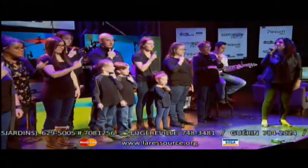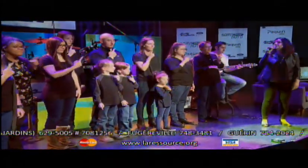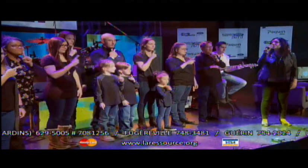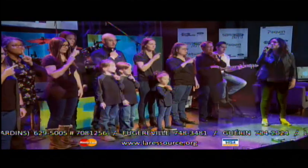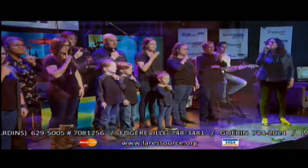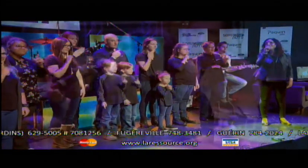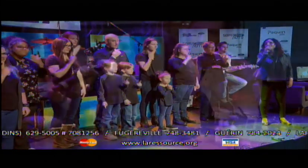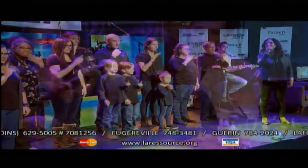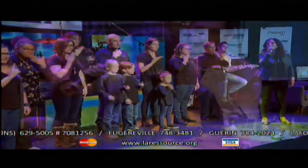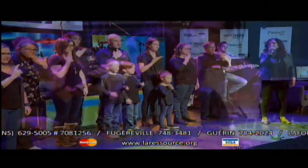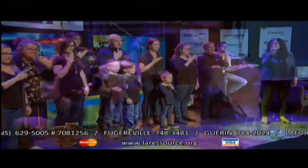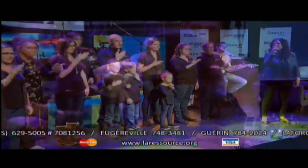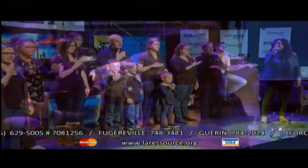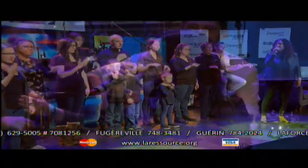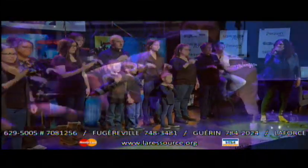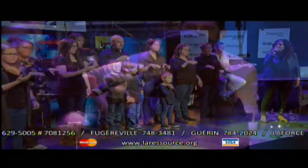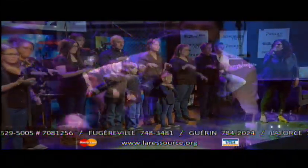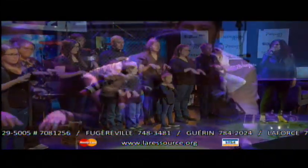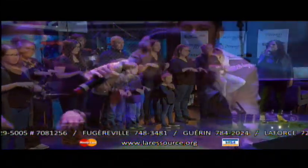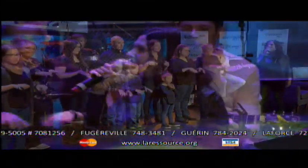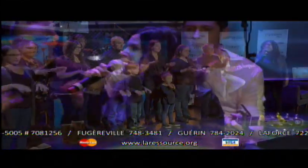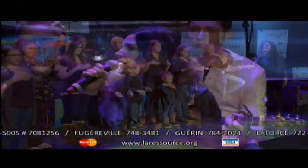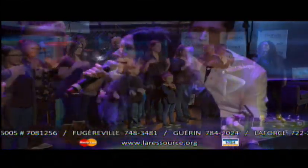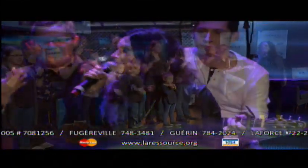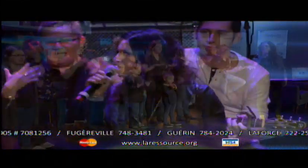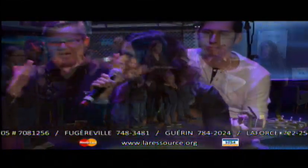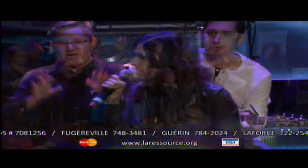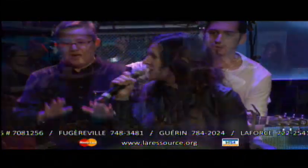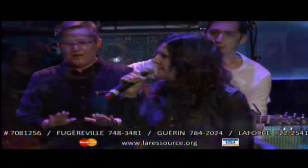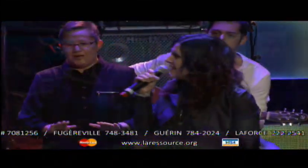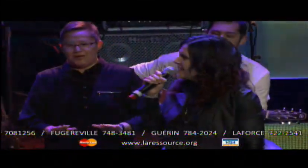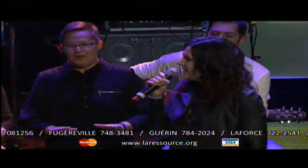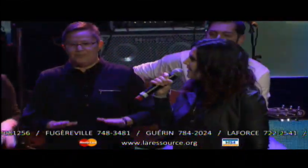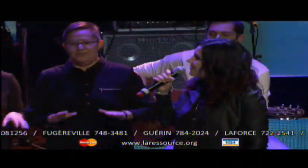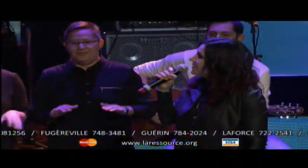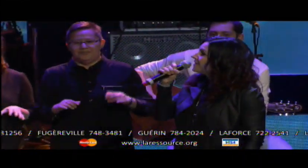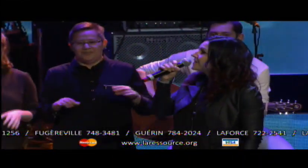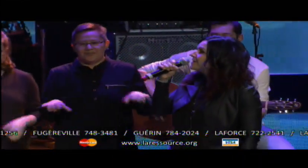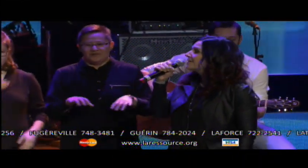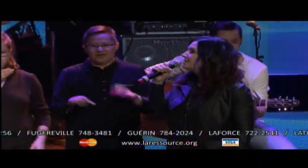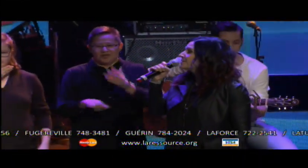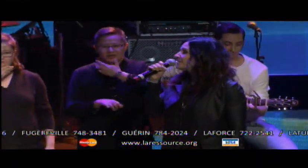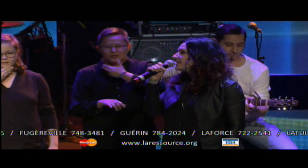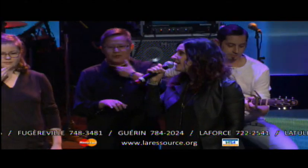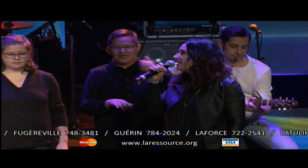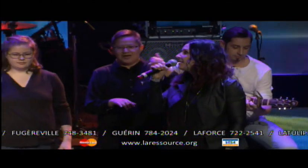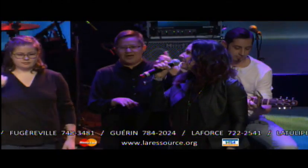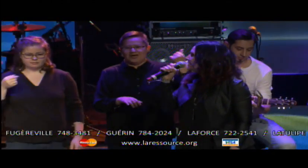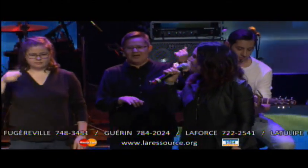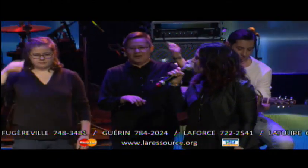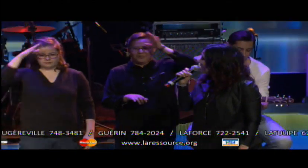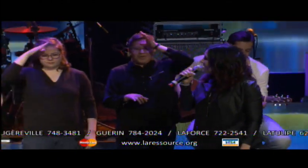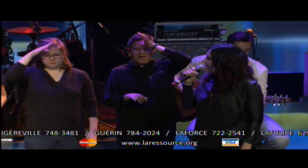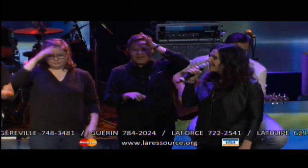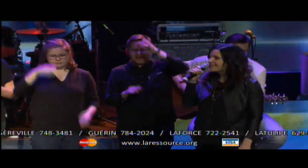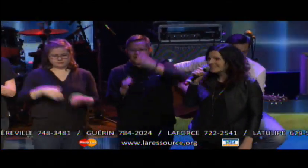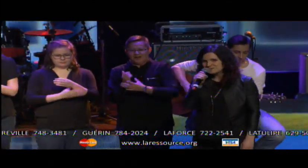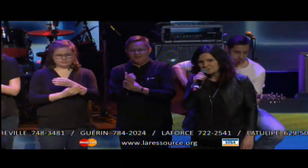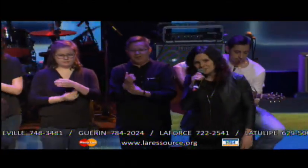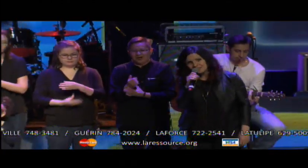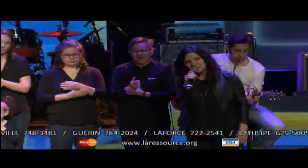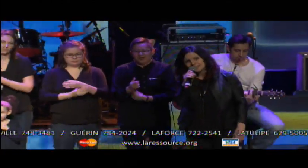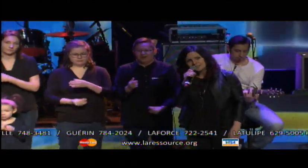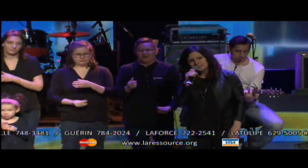J'ai dit que j'étais bien, tout à fait l'air serein. Elle a fait comme de rien, et mon